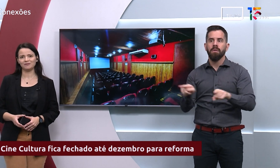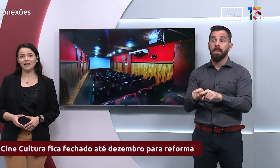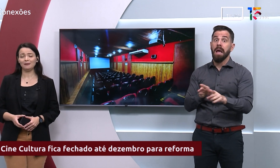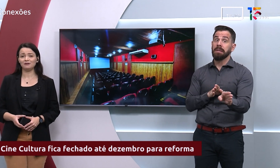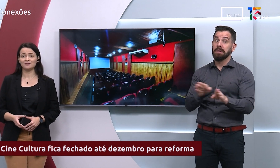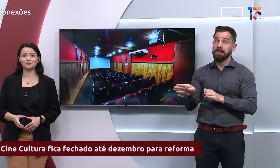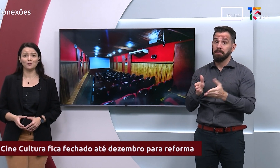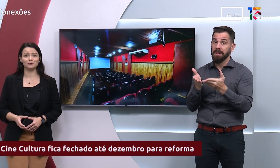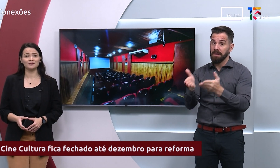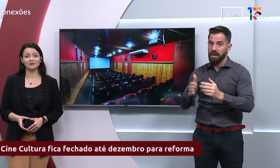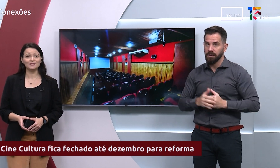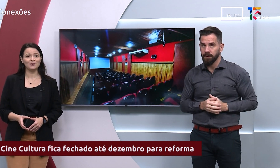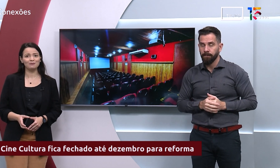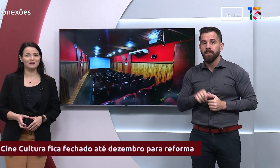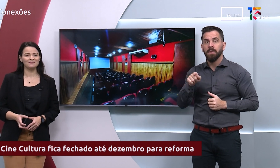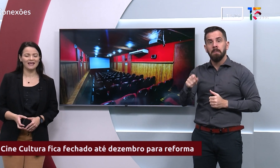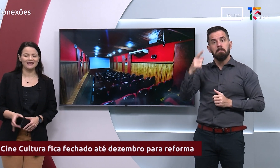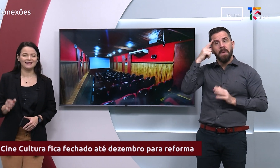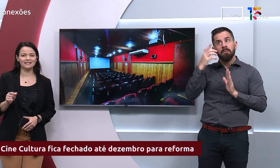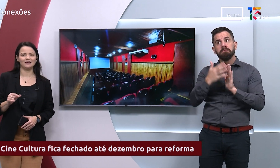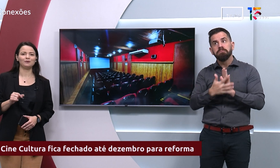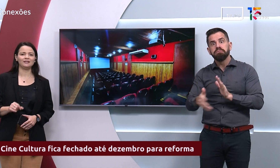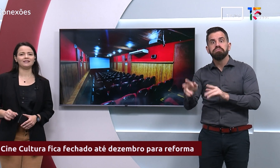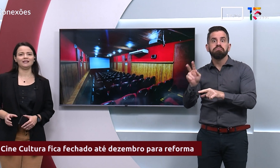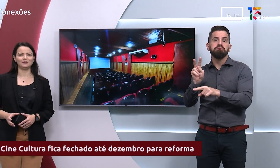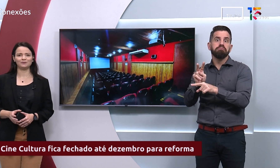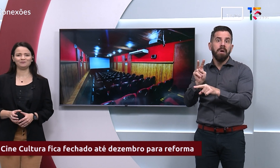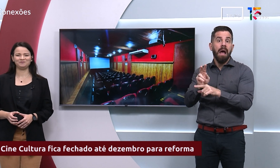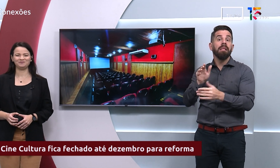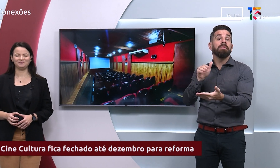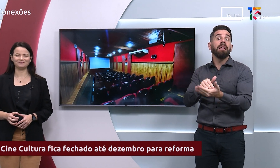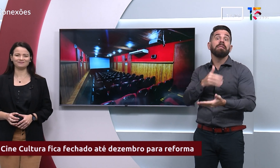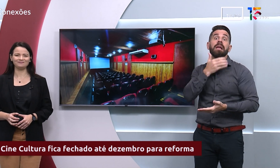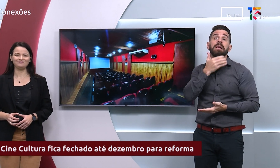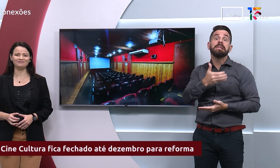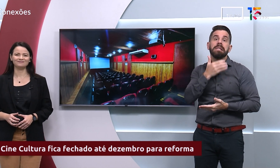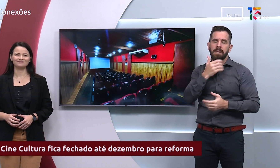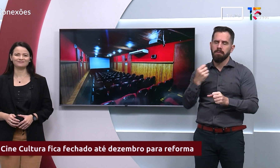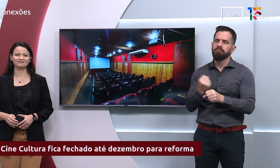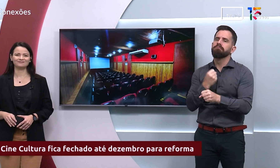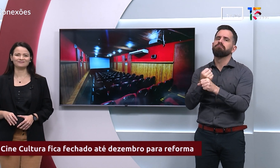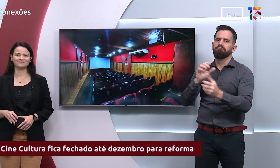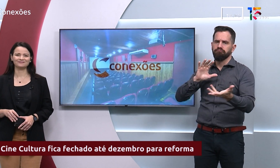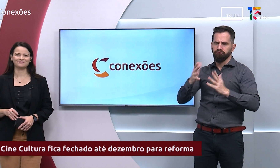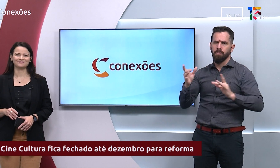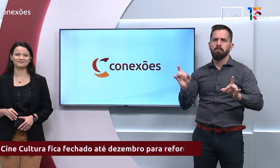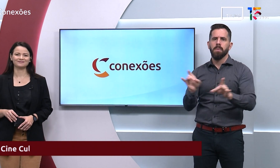público. Previsão de conclusão dessa obra é dezembro desse ano.